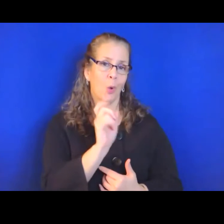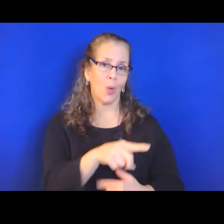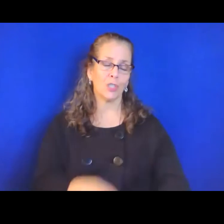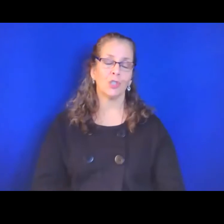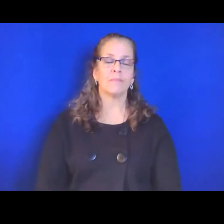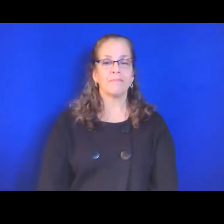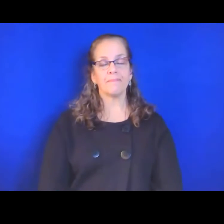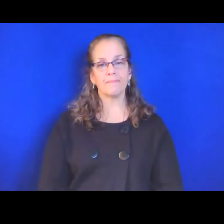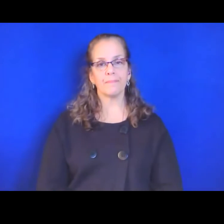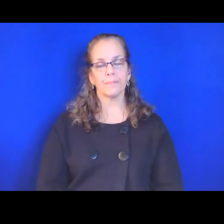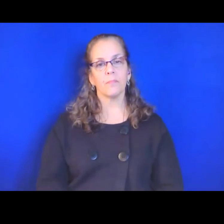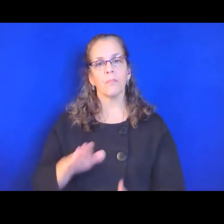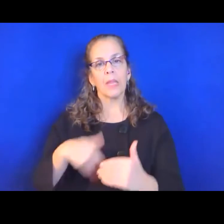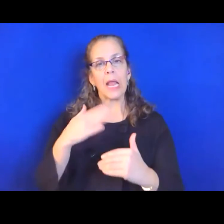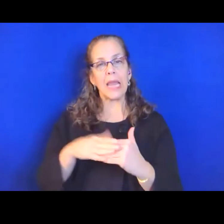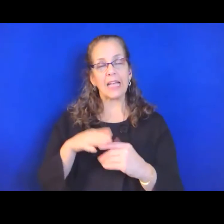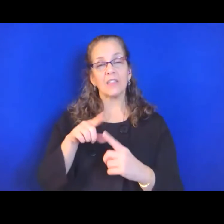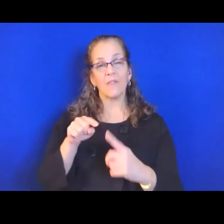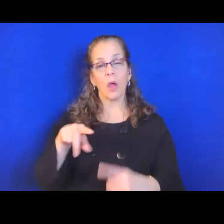感谢